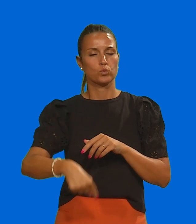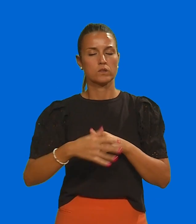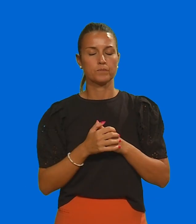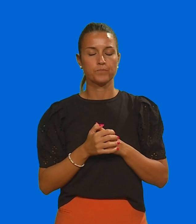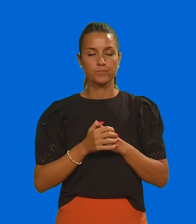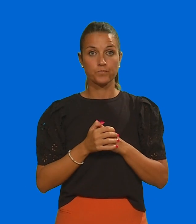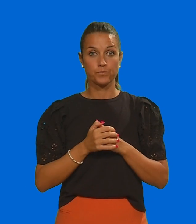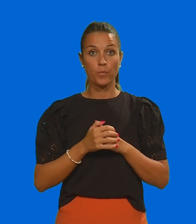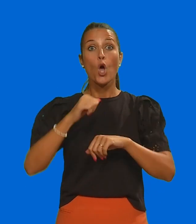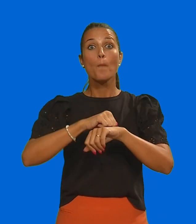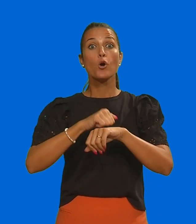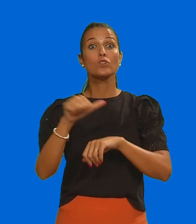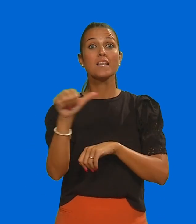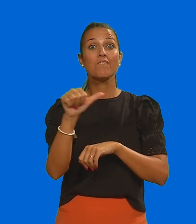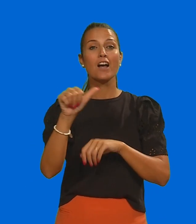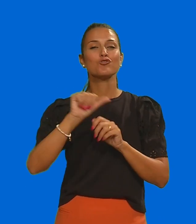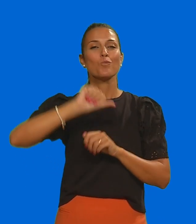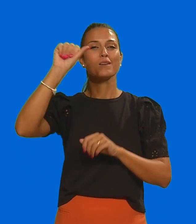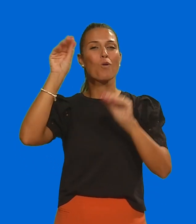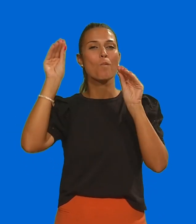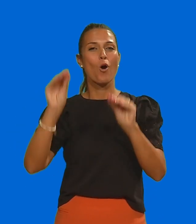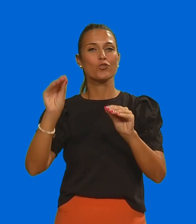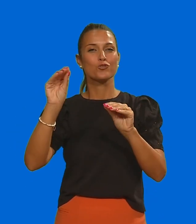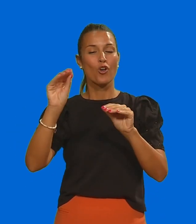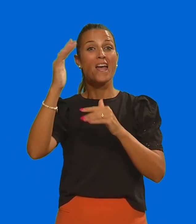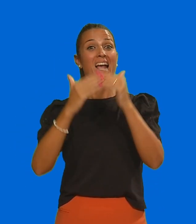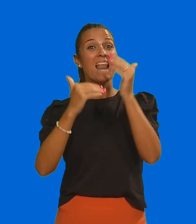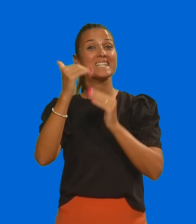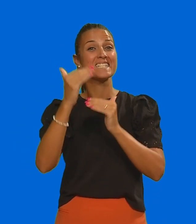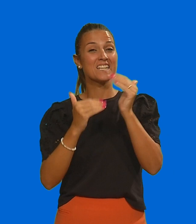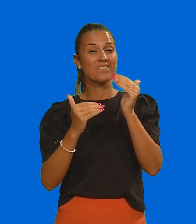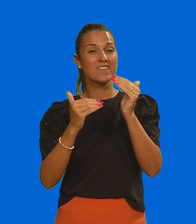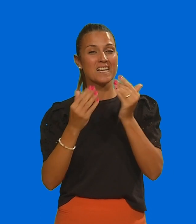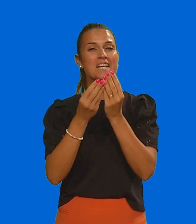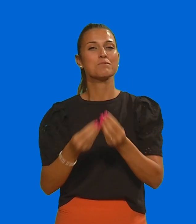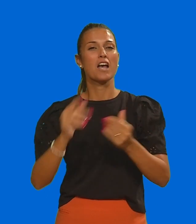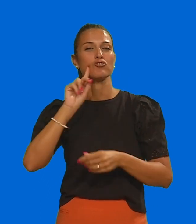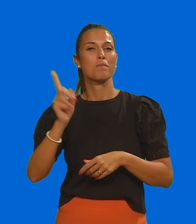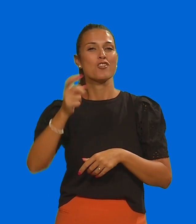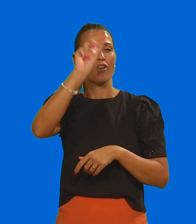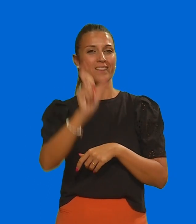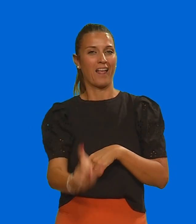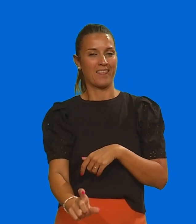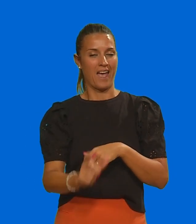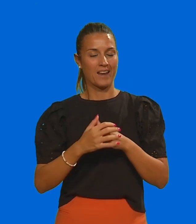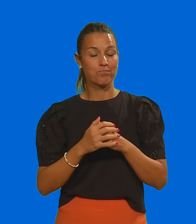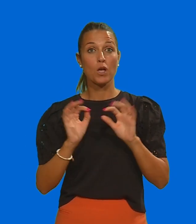Porto Selvaggio al primo posto nella top 50 spiagge italiane. Il Salento batte